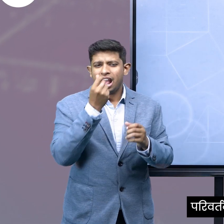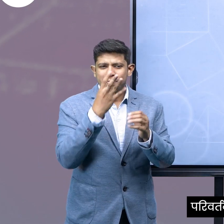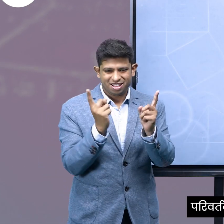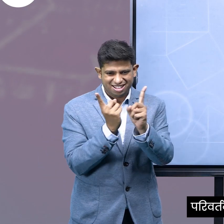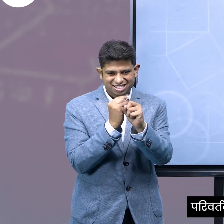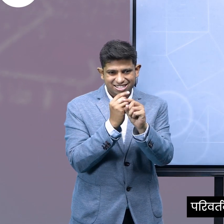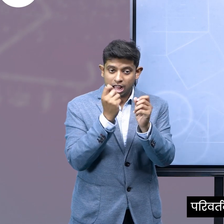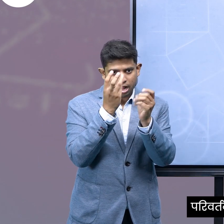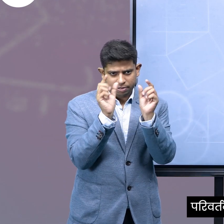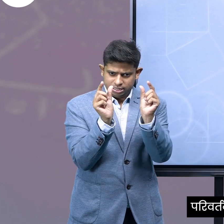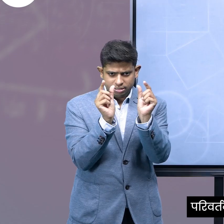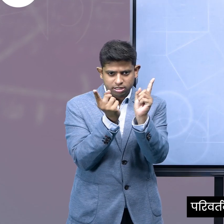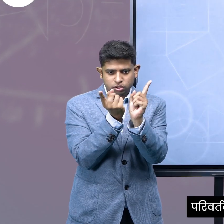परिवर्तनीय गुणधर्म,